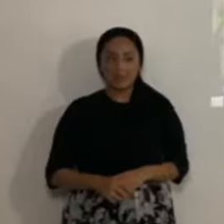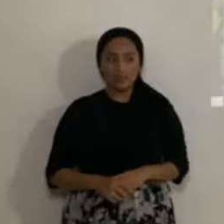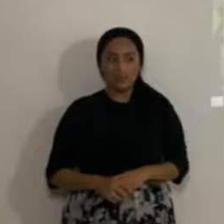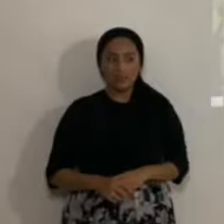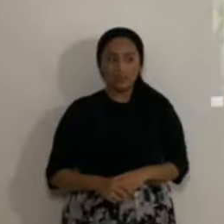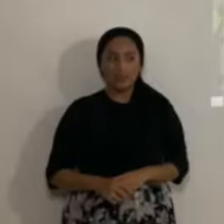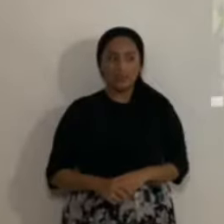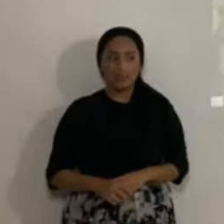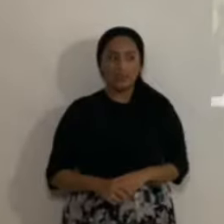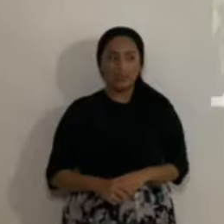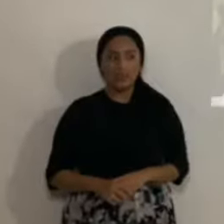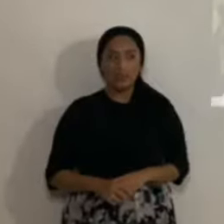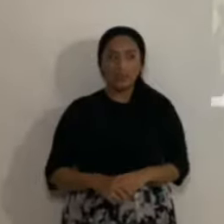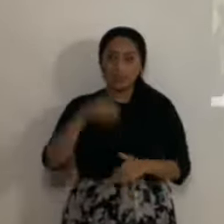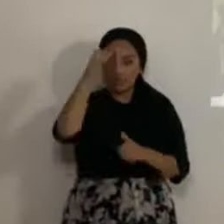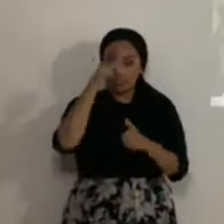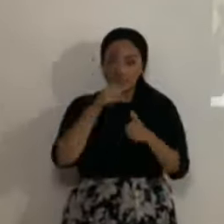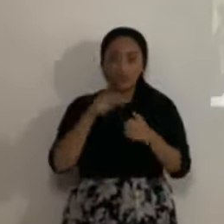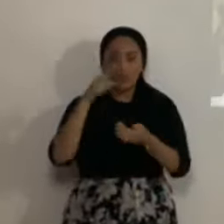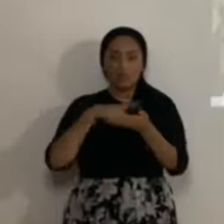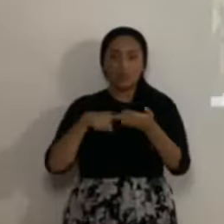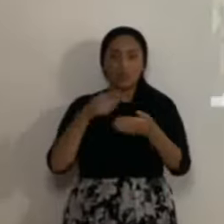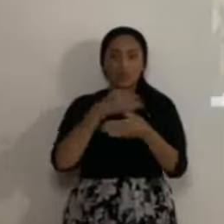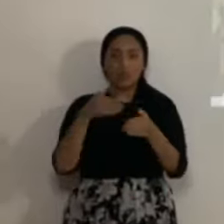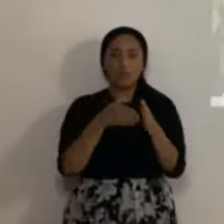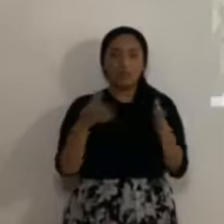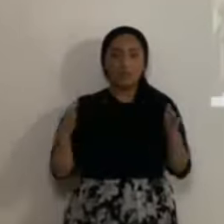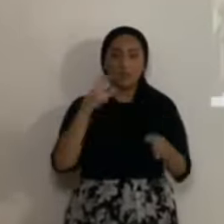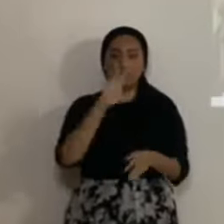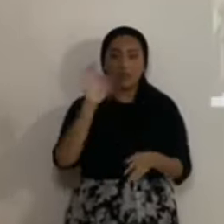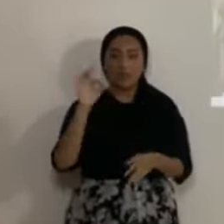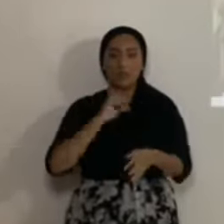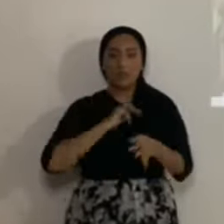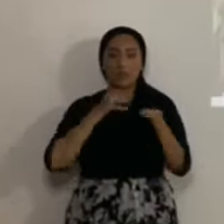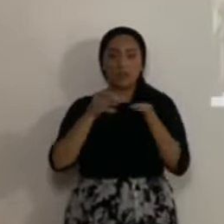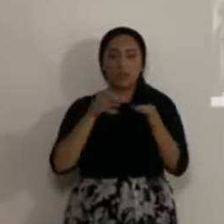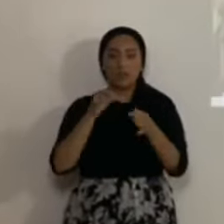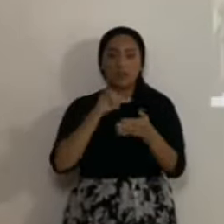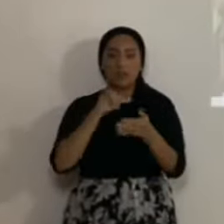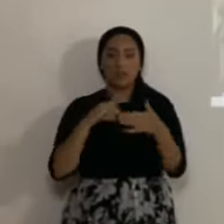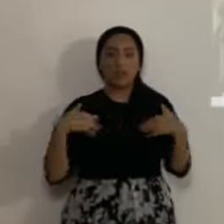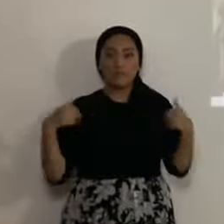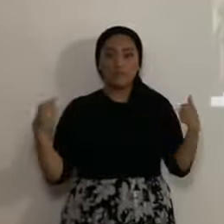Es miedo. Recuerden repasar recta final 39, ahí explico que el miedo,